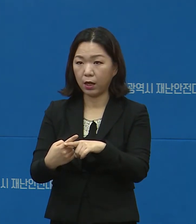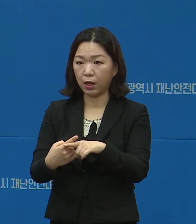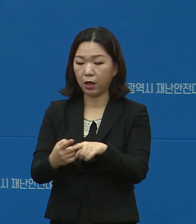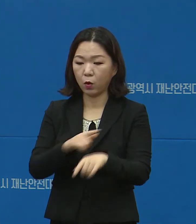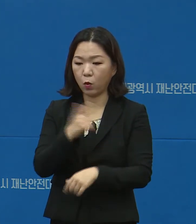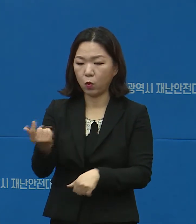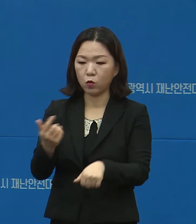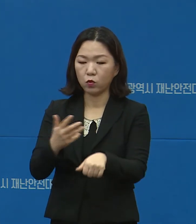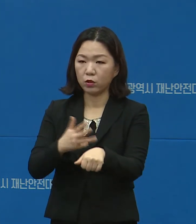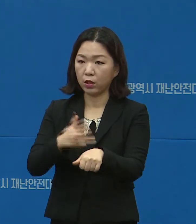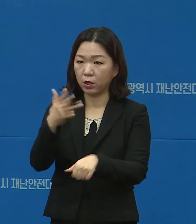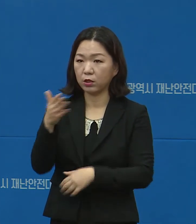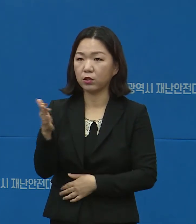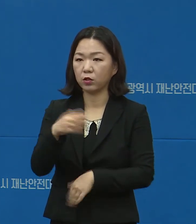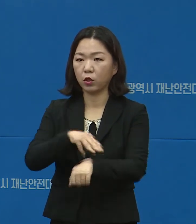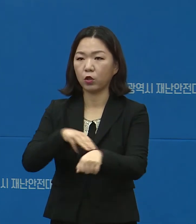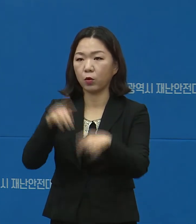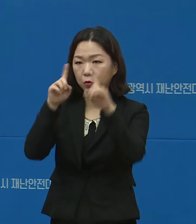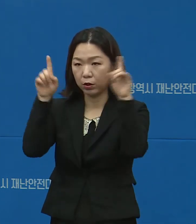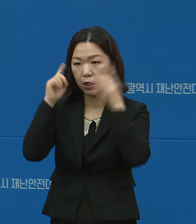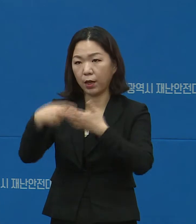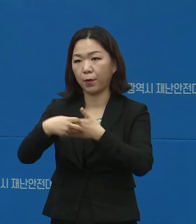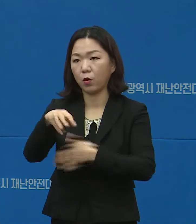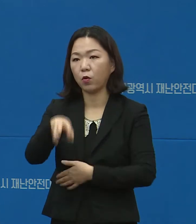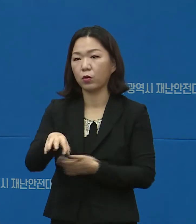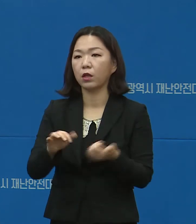20시에 경북대학교 병원에서 사망하셨습니다.